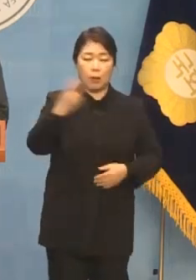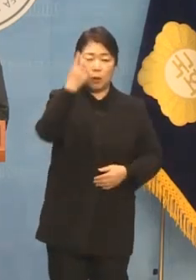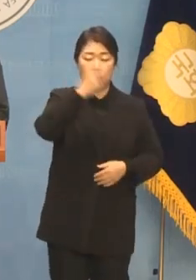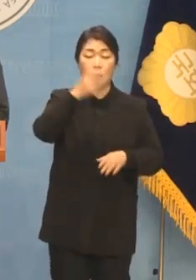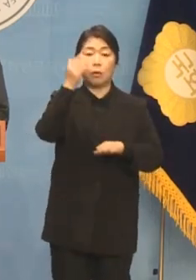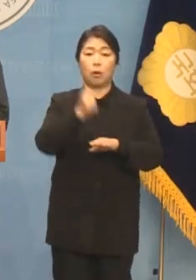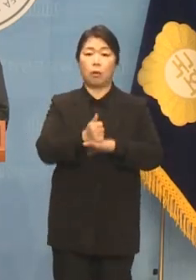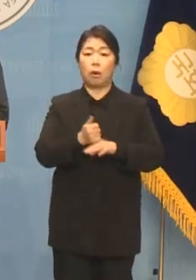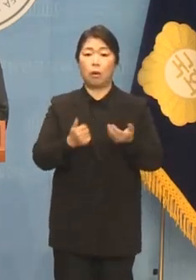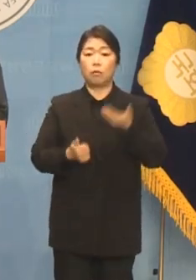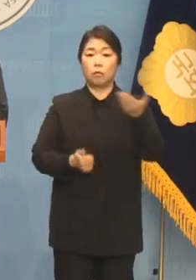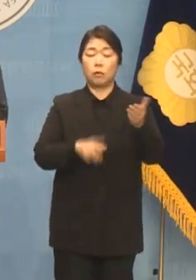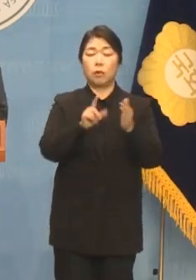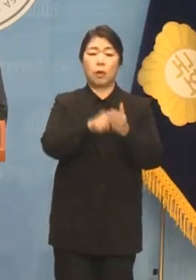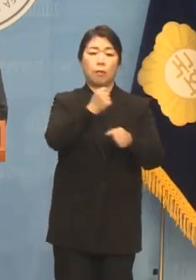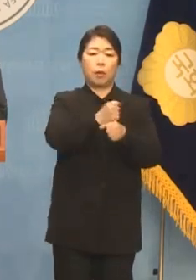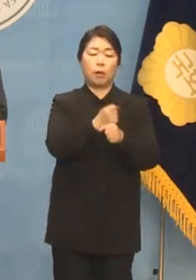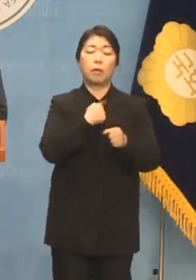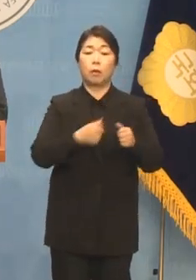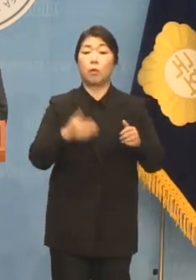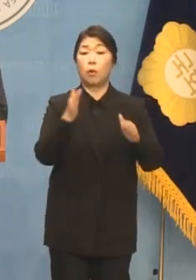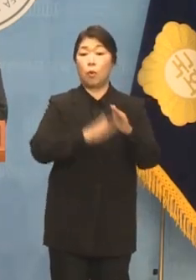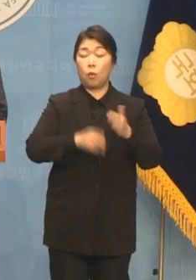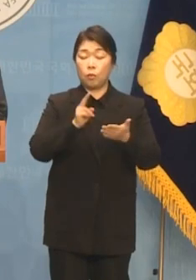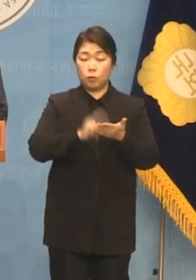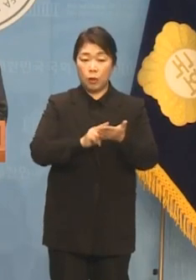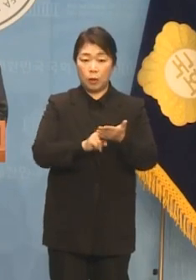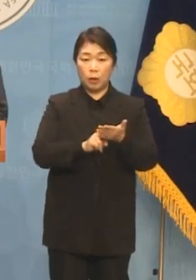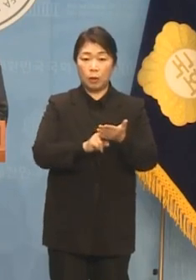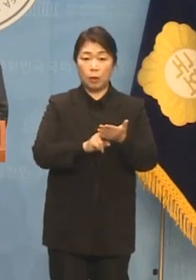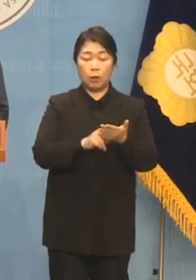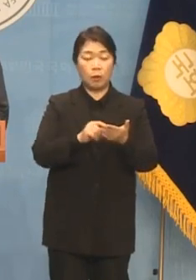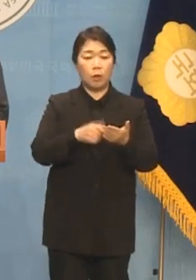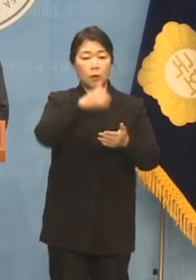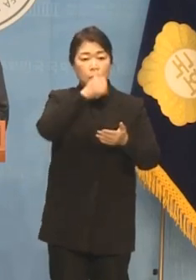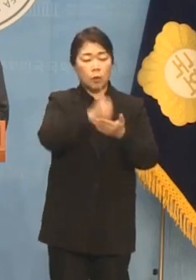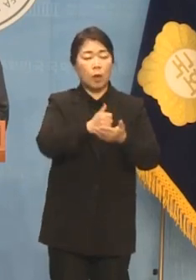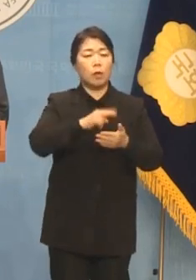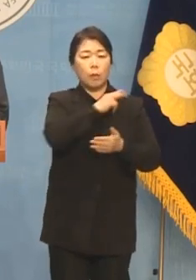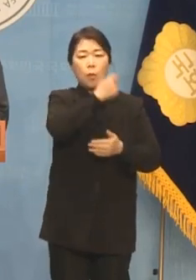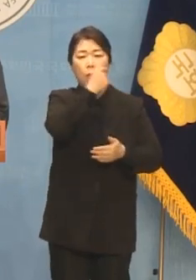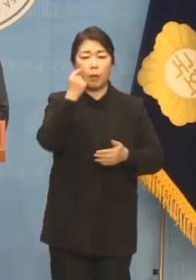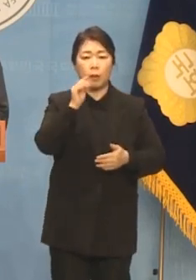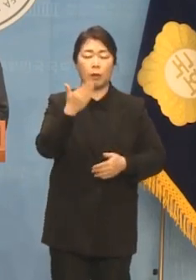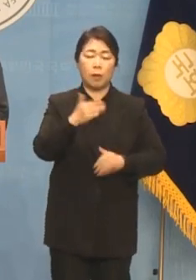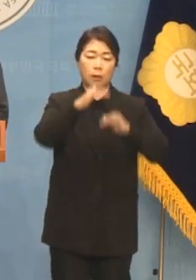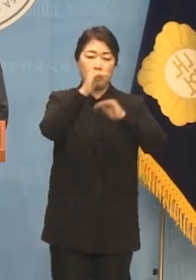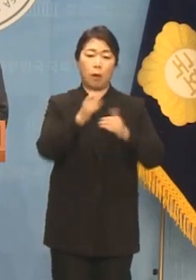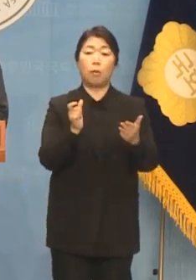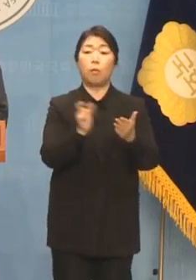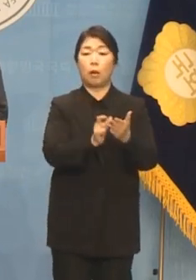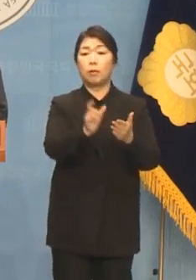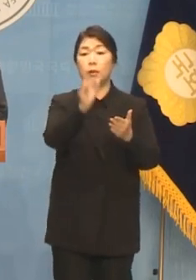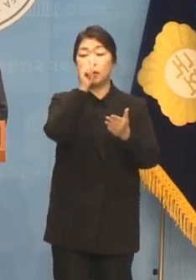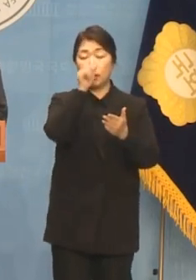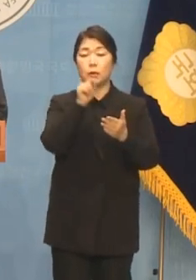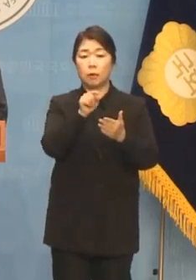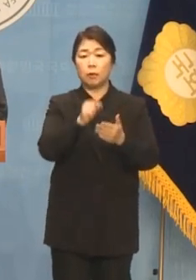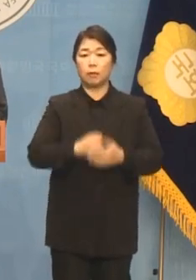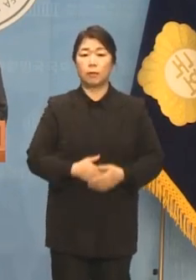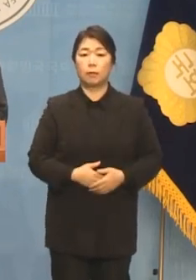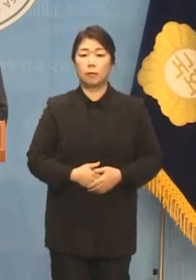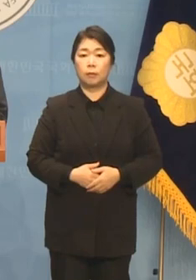결과를 이첩할 때 작성한 공문에 범죄 혐의 등이 확인됐다는 취지의 내용이 기재된 사실도